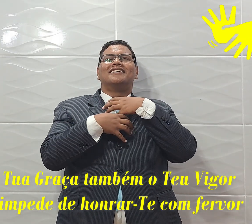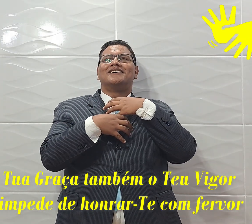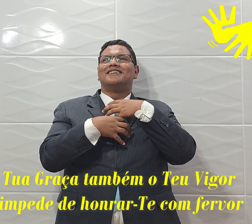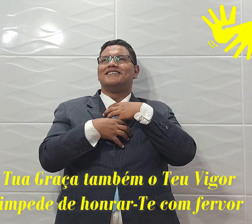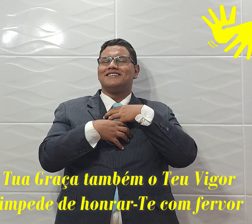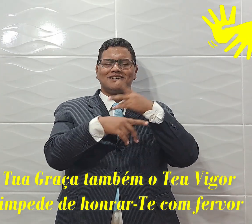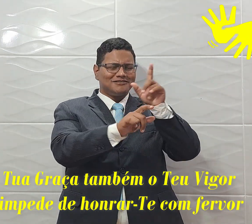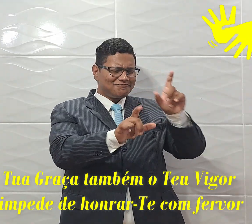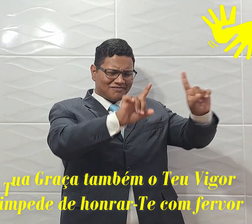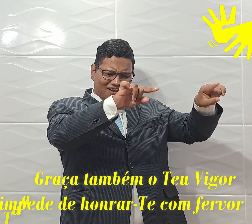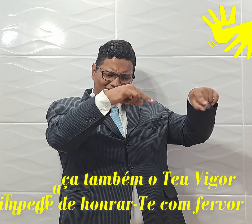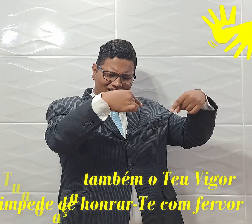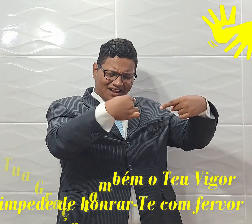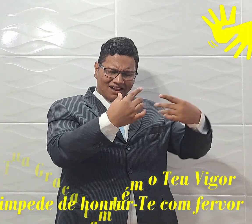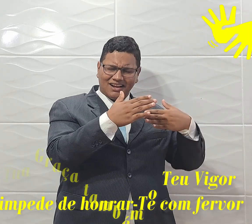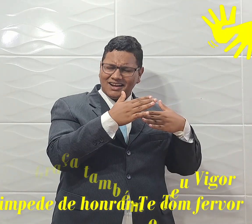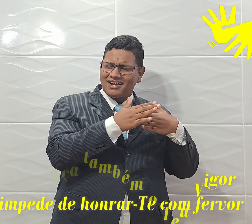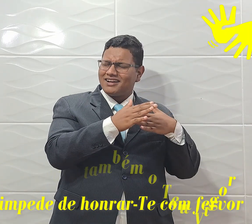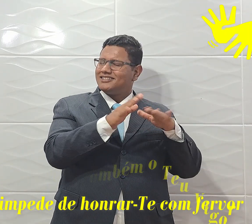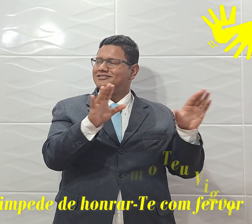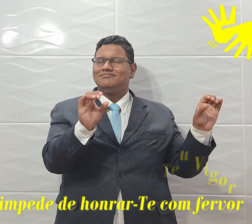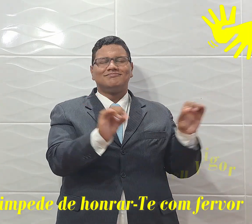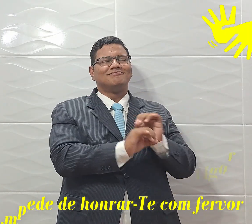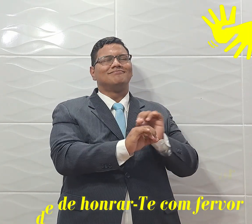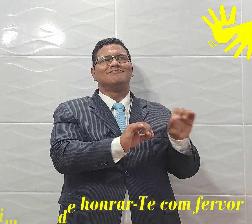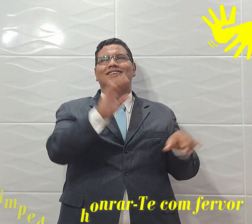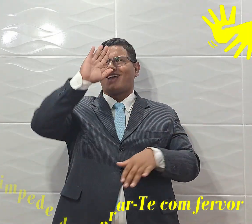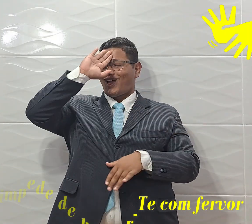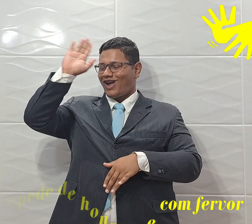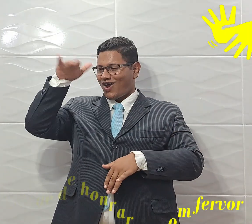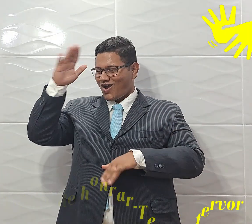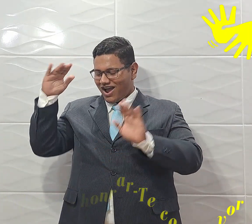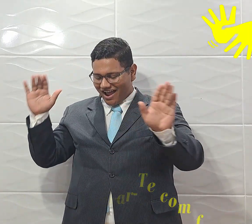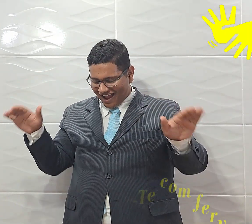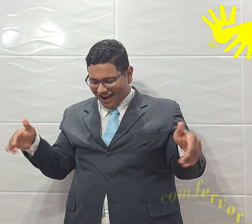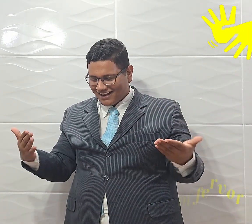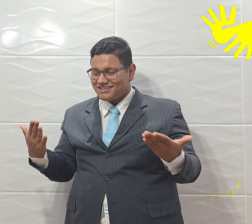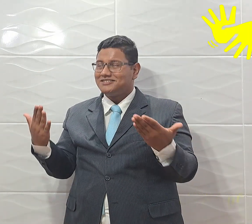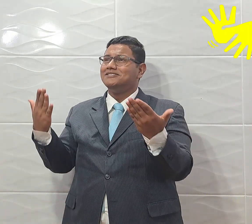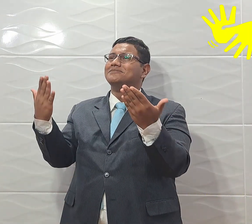impede de honrar-te com fervor.